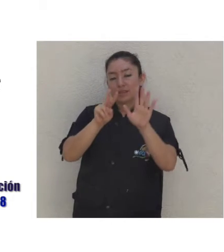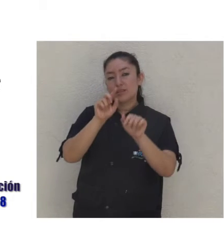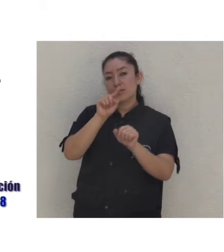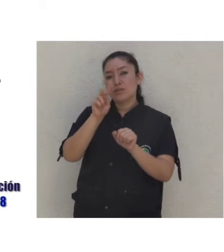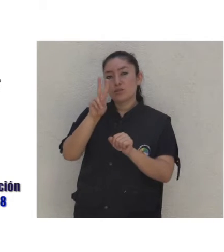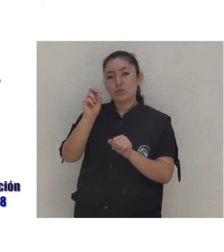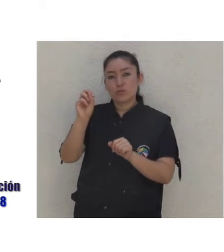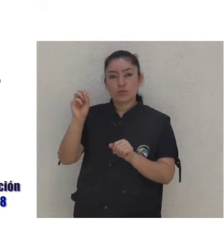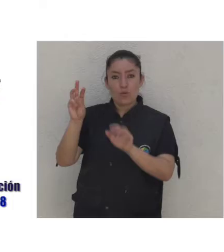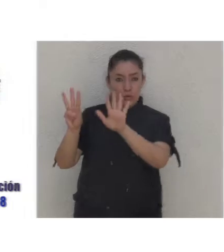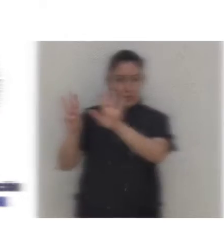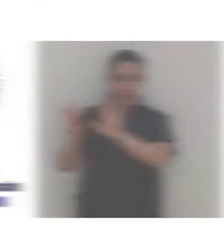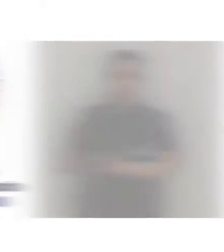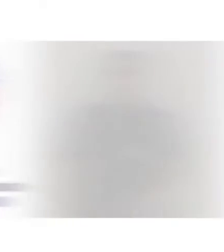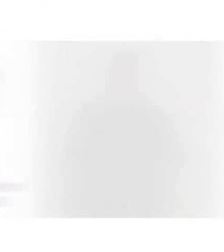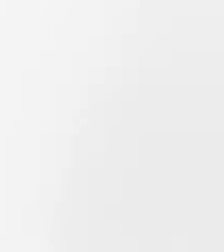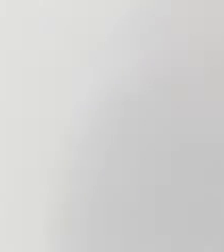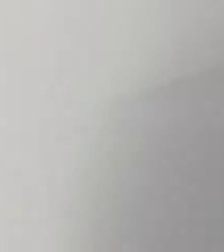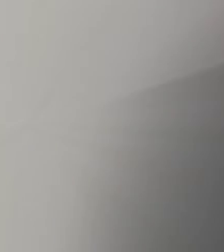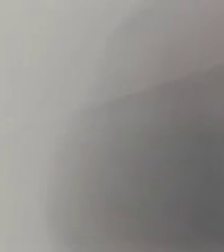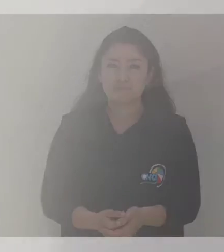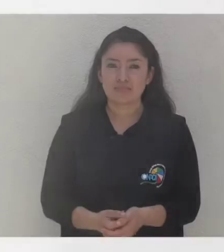57/2008.